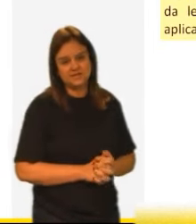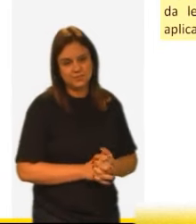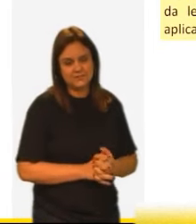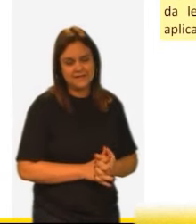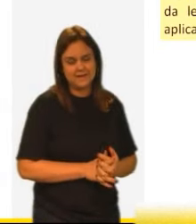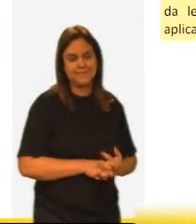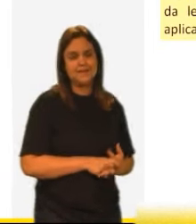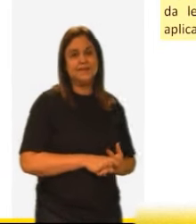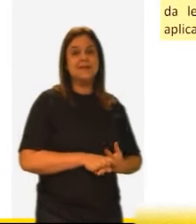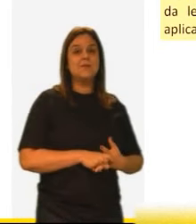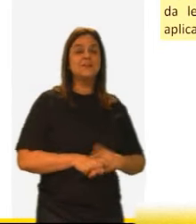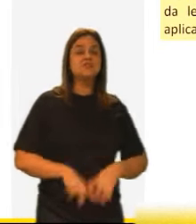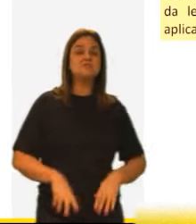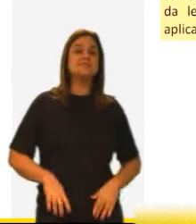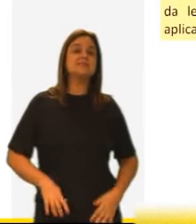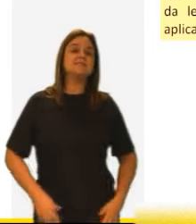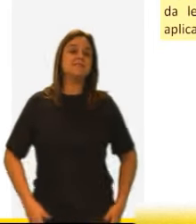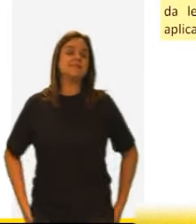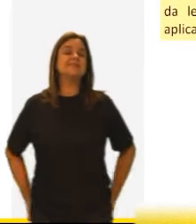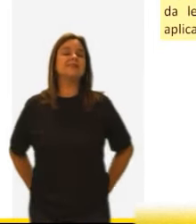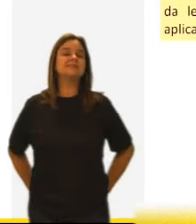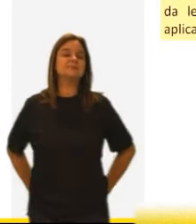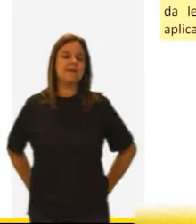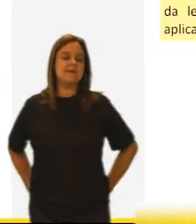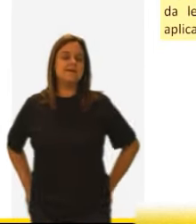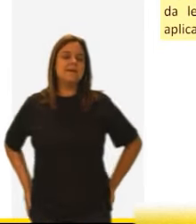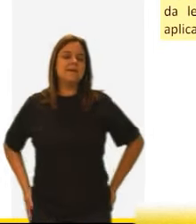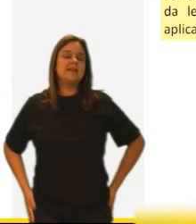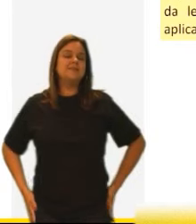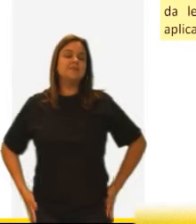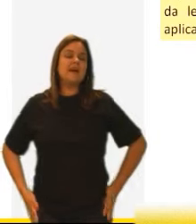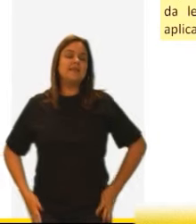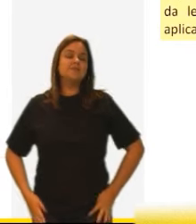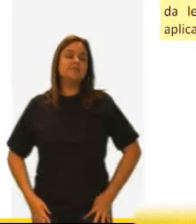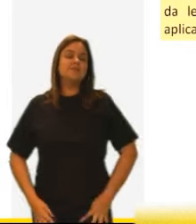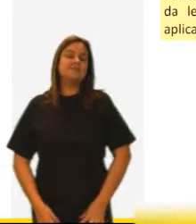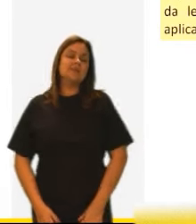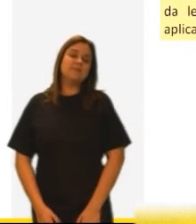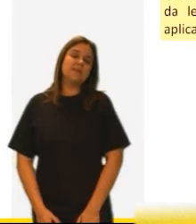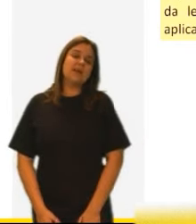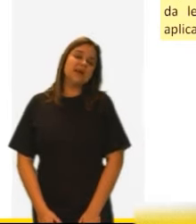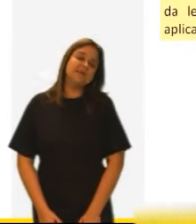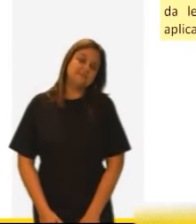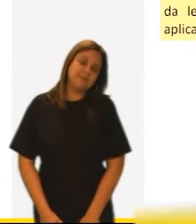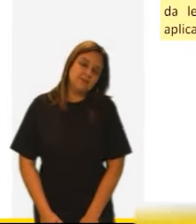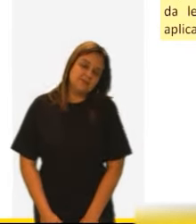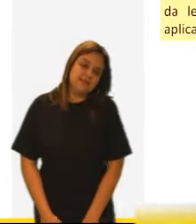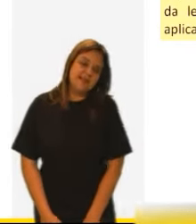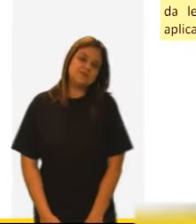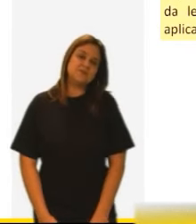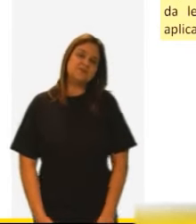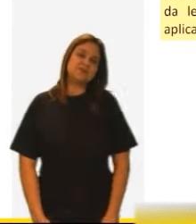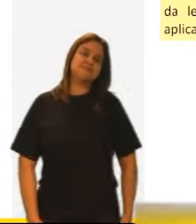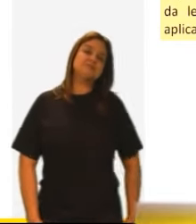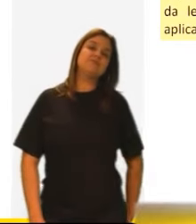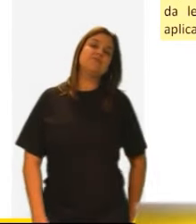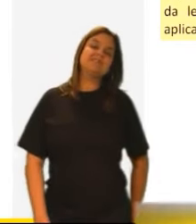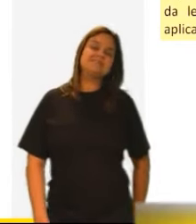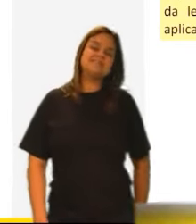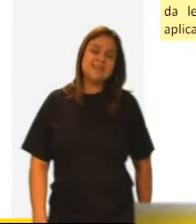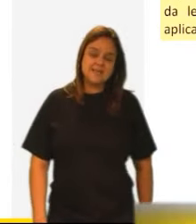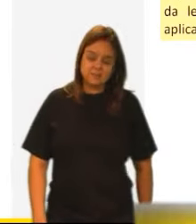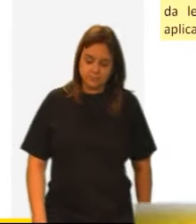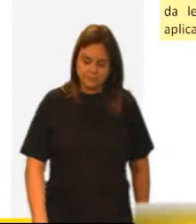ao poder de tributar. O artigo 153B, ele fala do princípio da anterioridade do